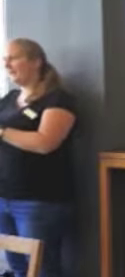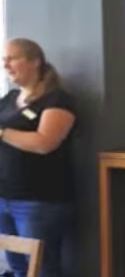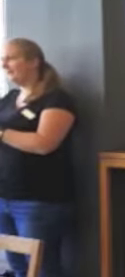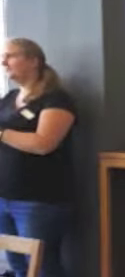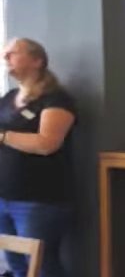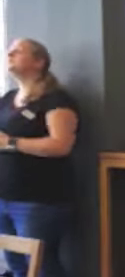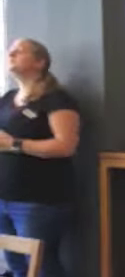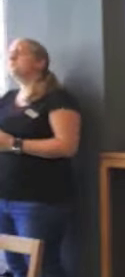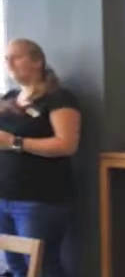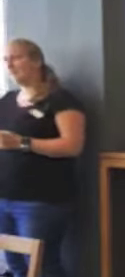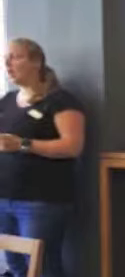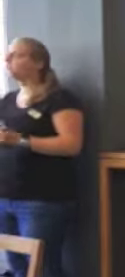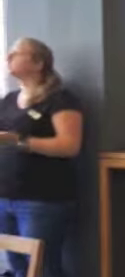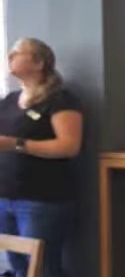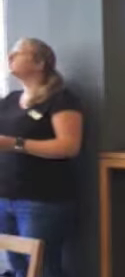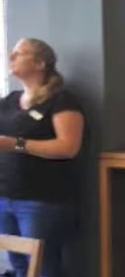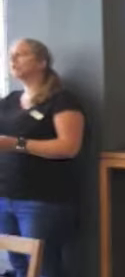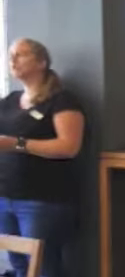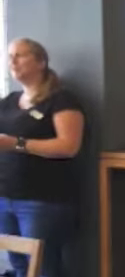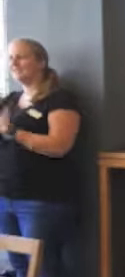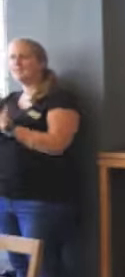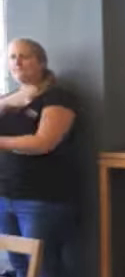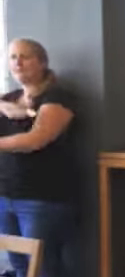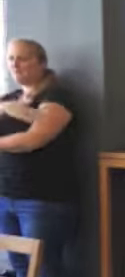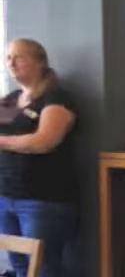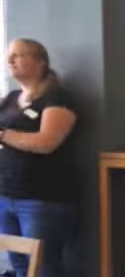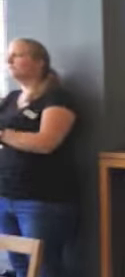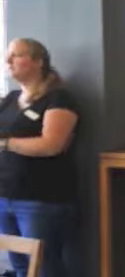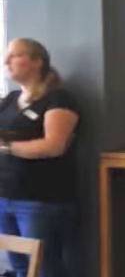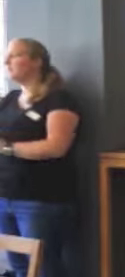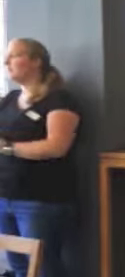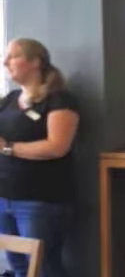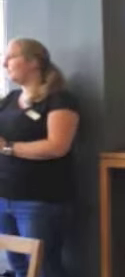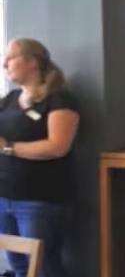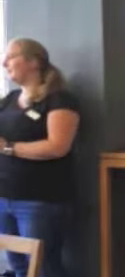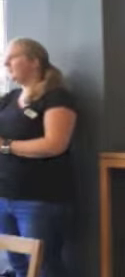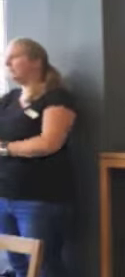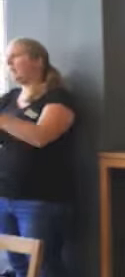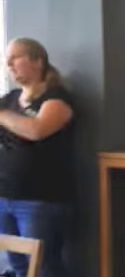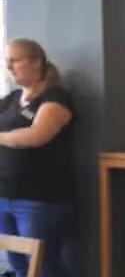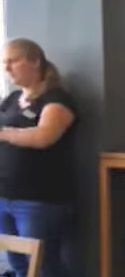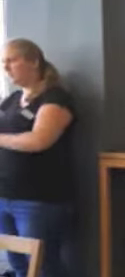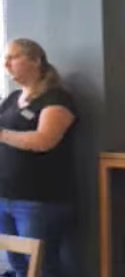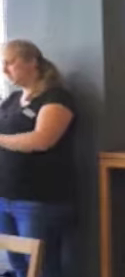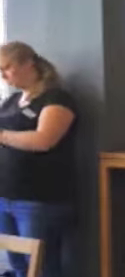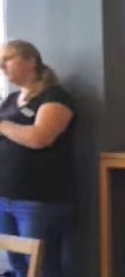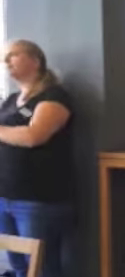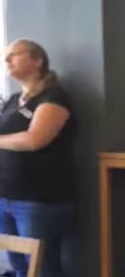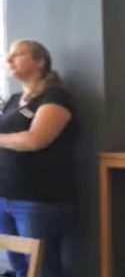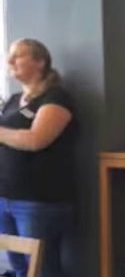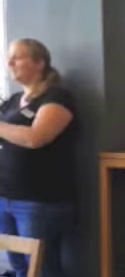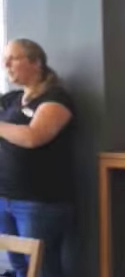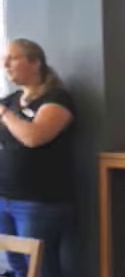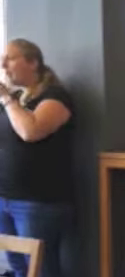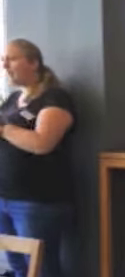har även uthyrning av personal. Vi har hjälpt till Dannemora med deras laboratorium när de satt igång gruvan igen.